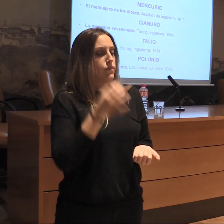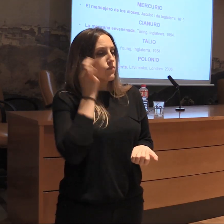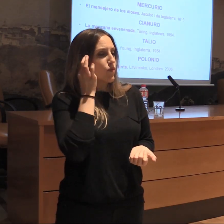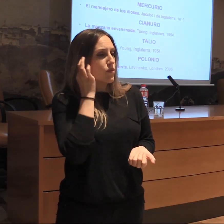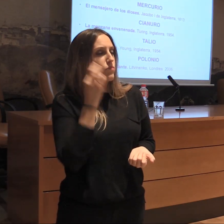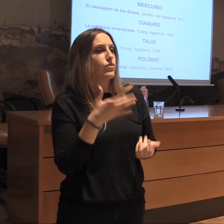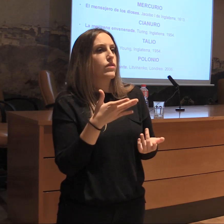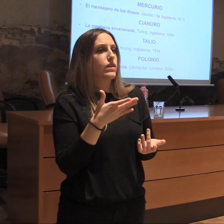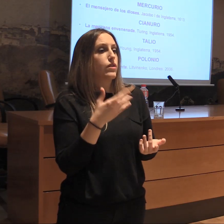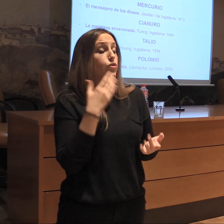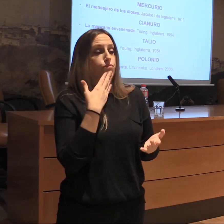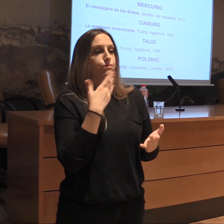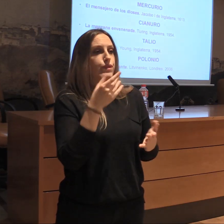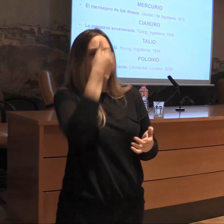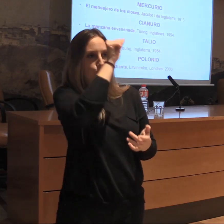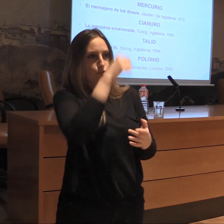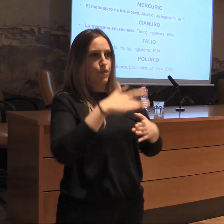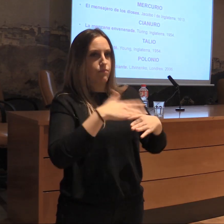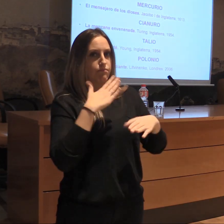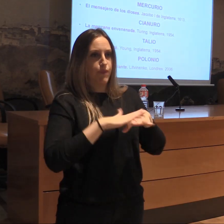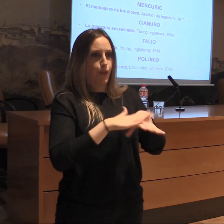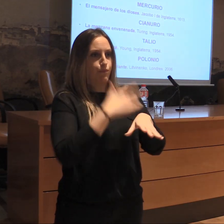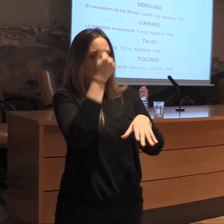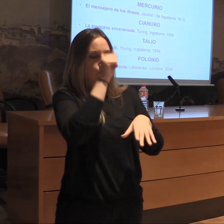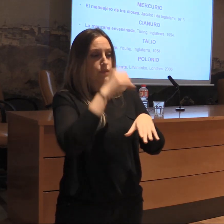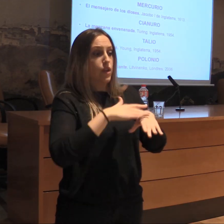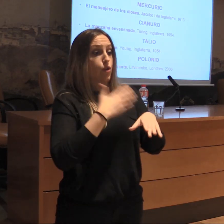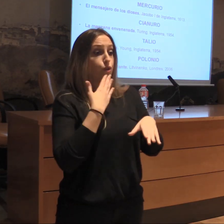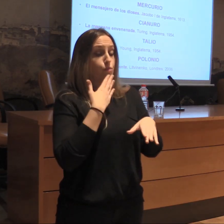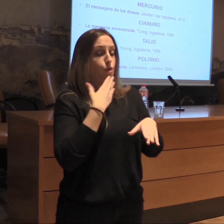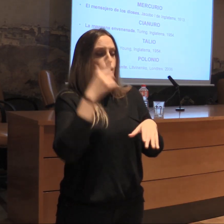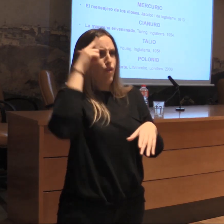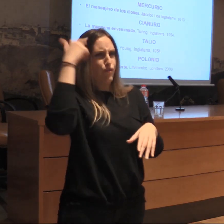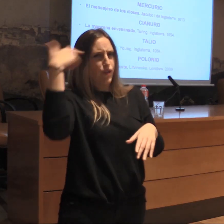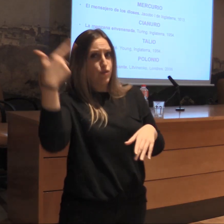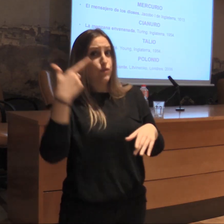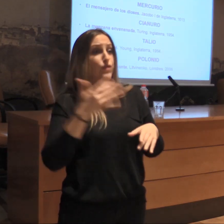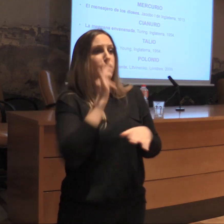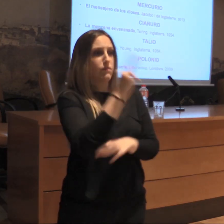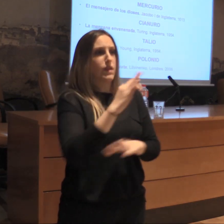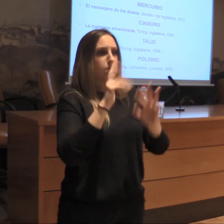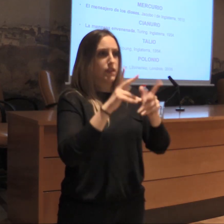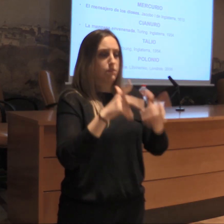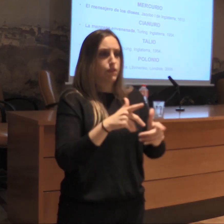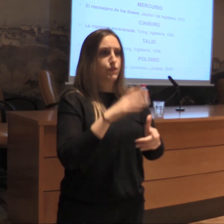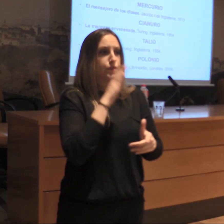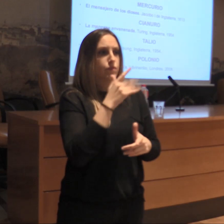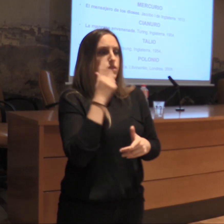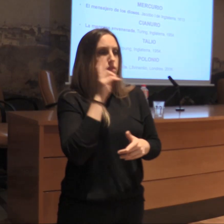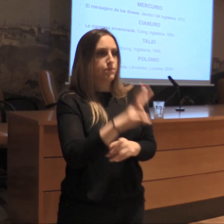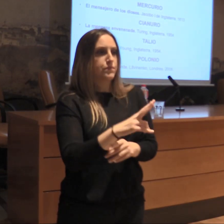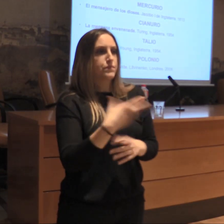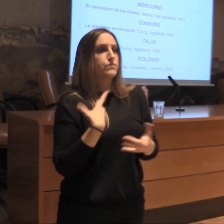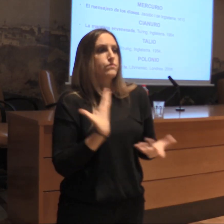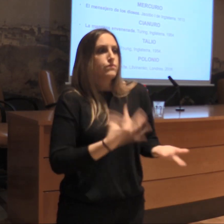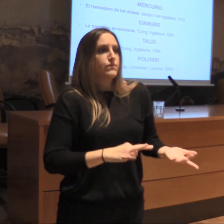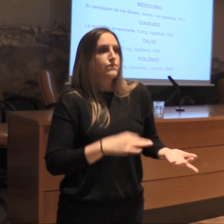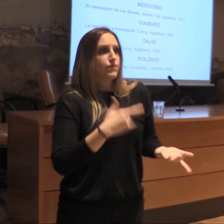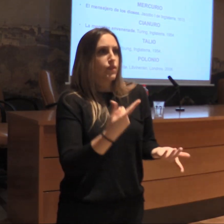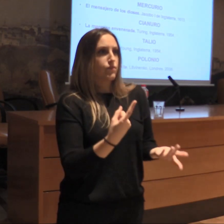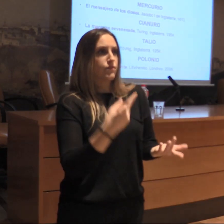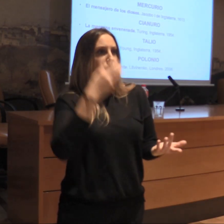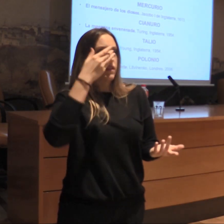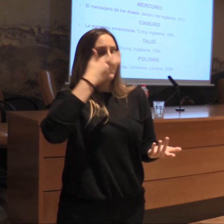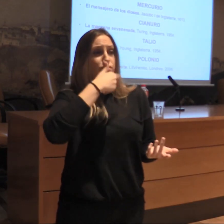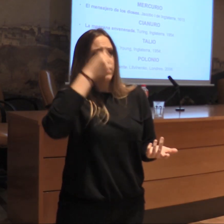como matemático, brillante también como filósofo porque pudo ver la posibilidad de una existencia de una